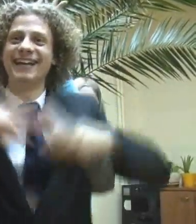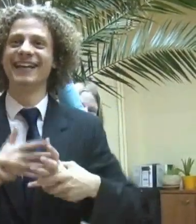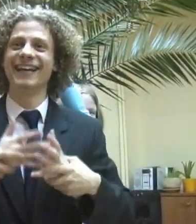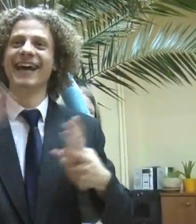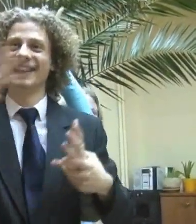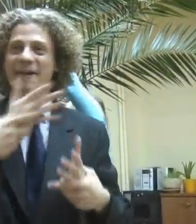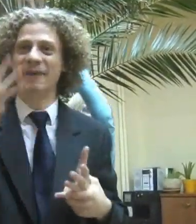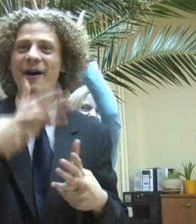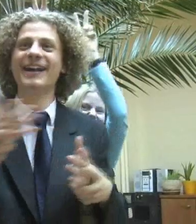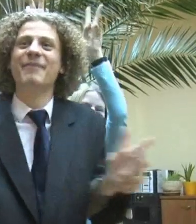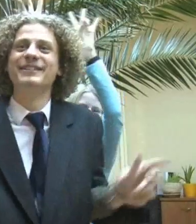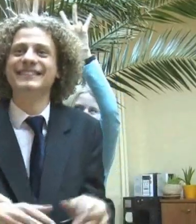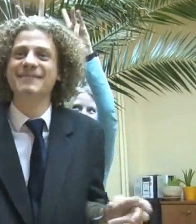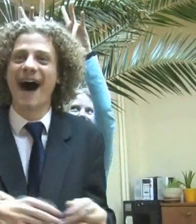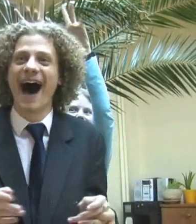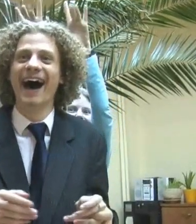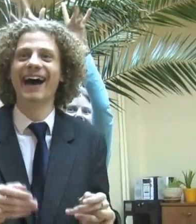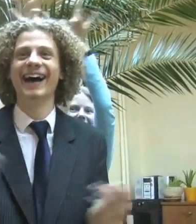Ten prezidenty, ten prezidenty.